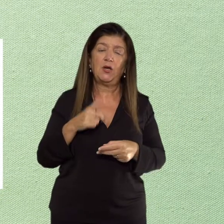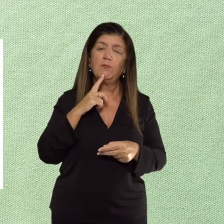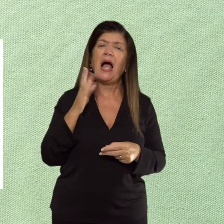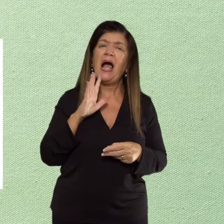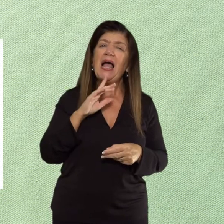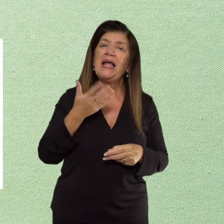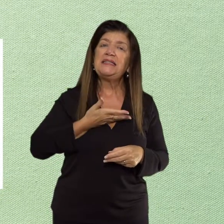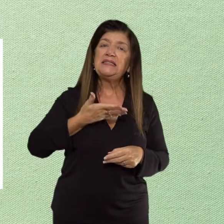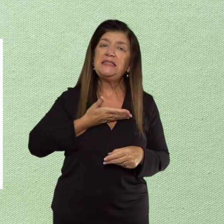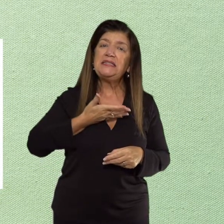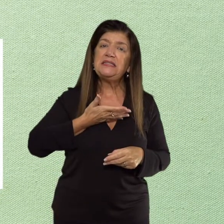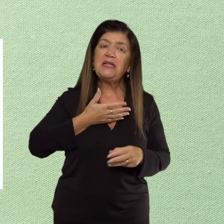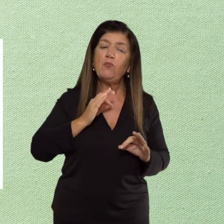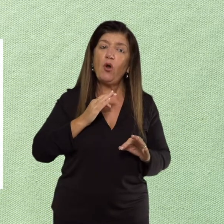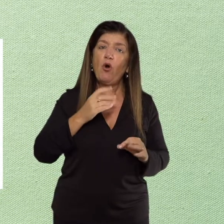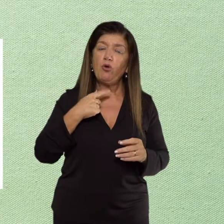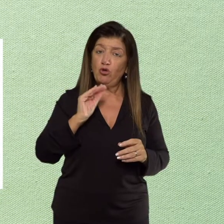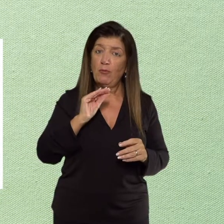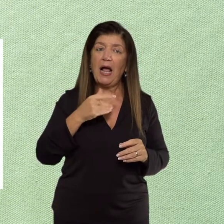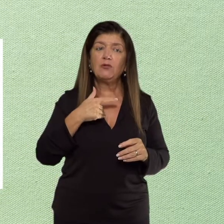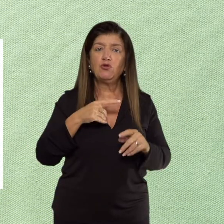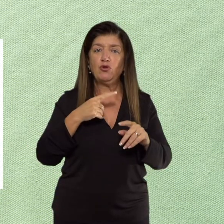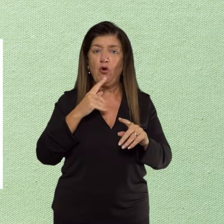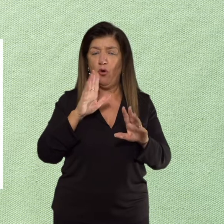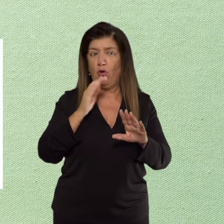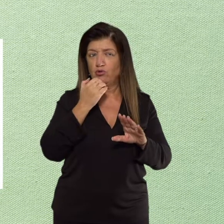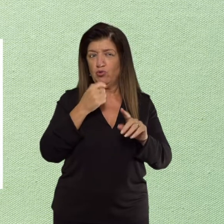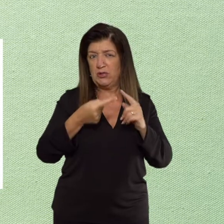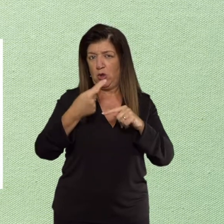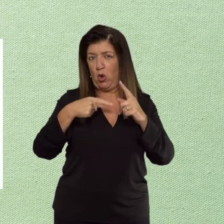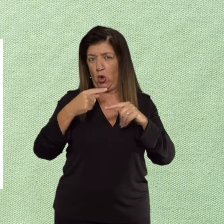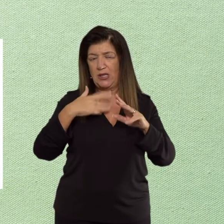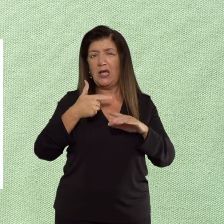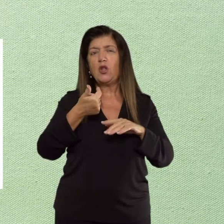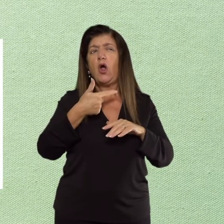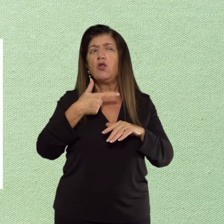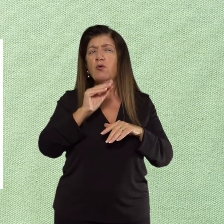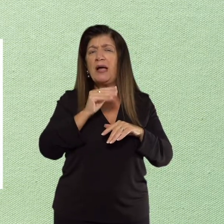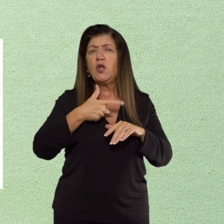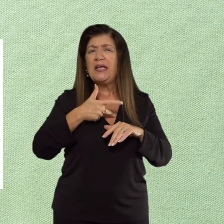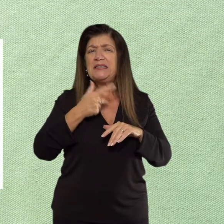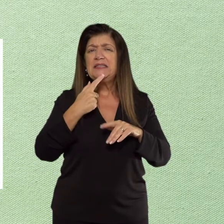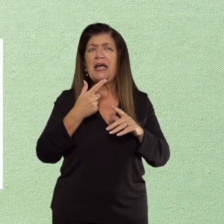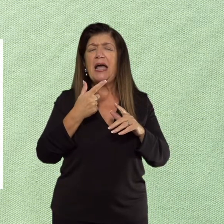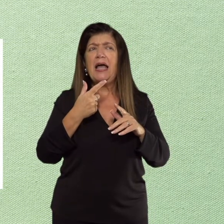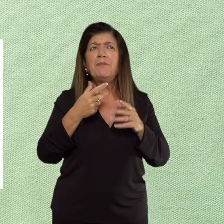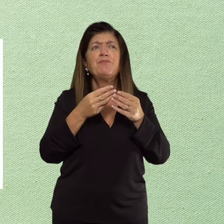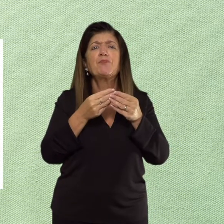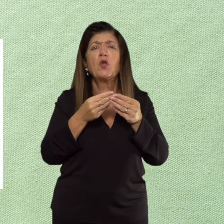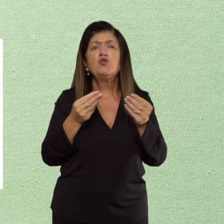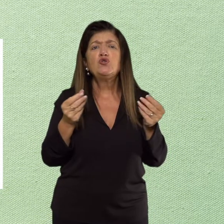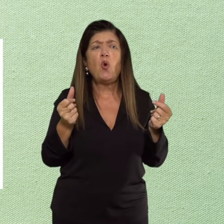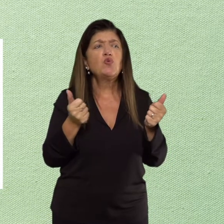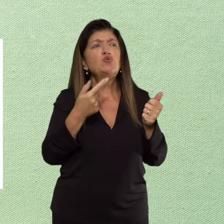Esistono delle politiche, facendo un passo indietro, esistono delle soluzioni che la città